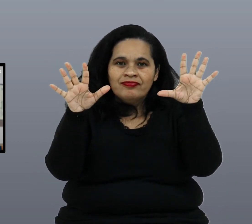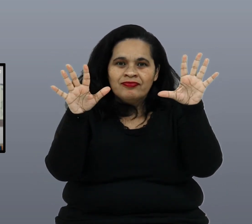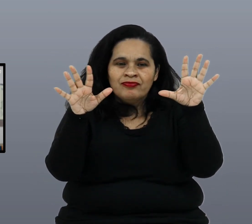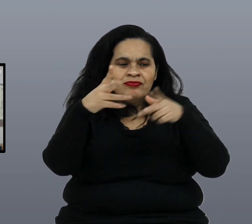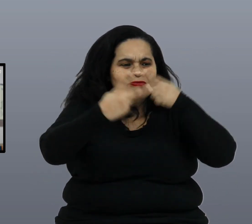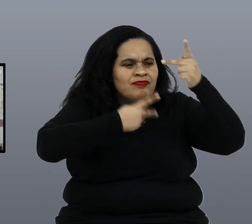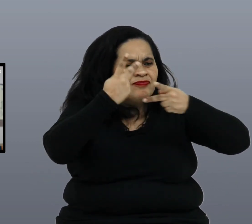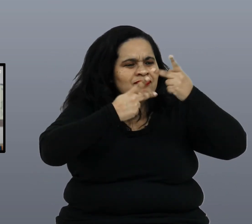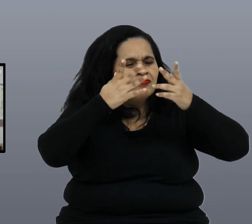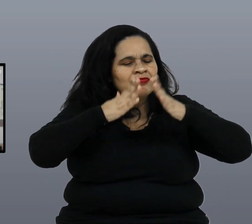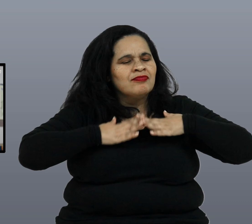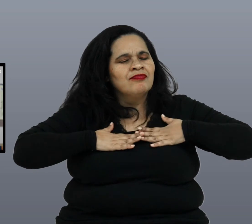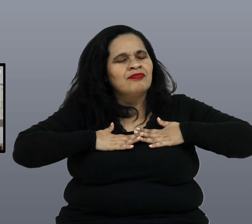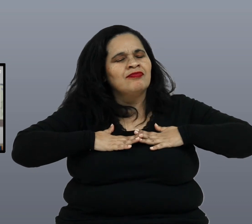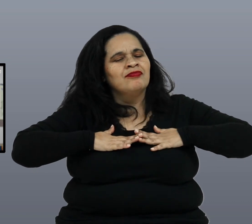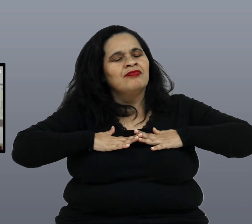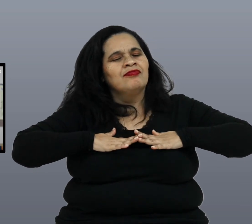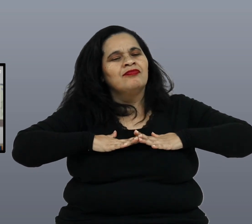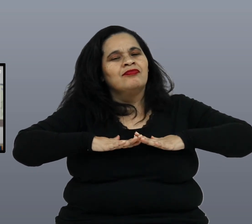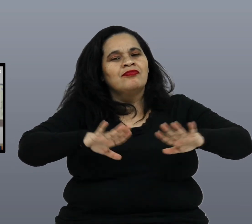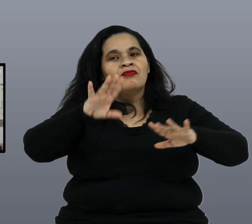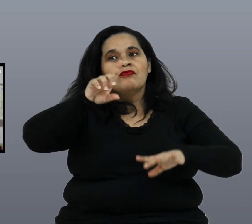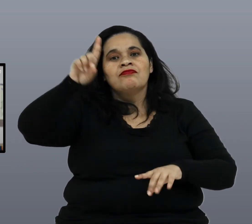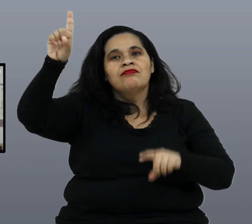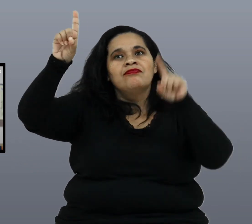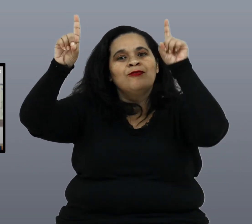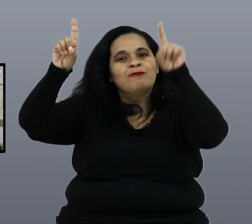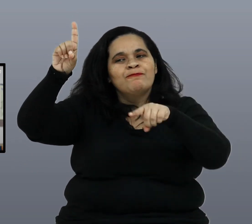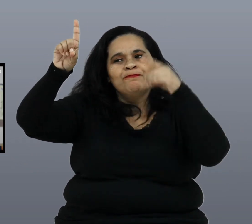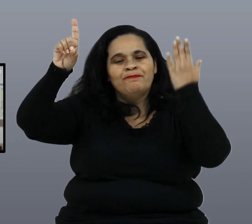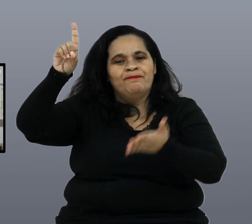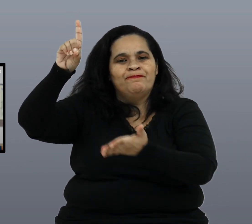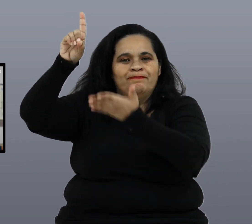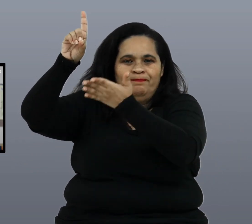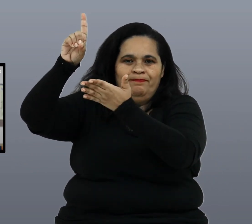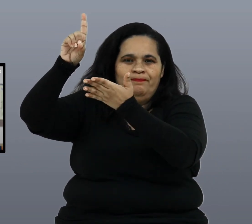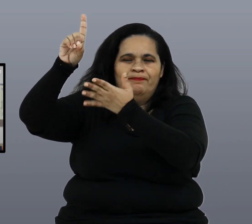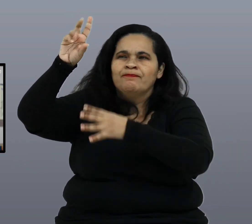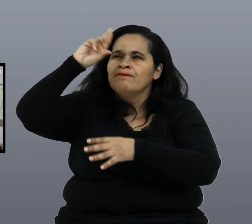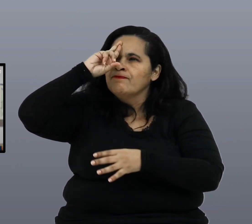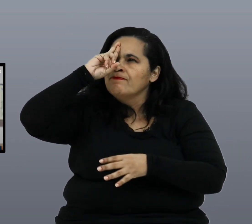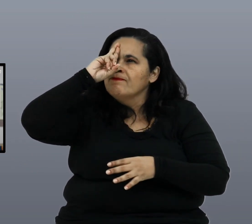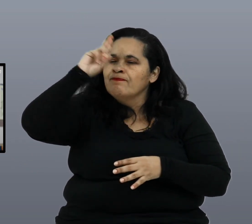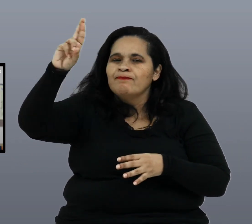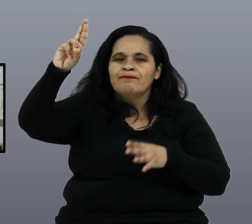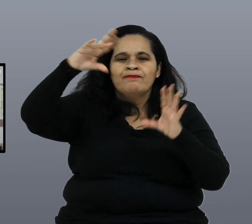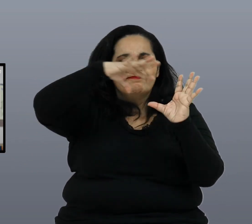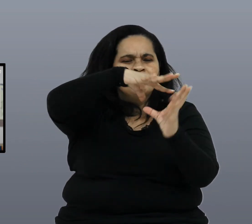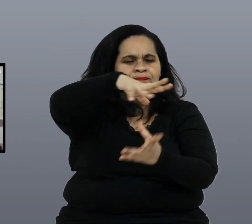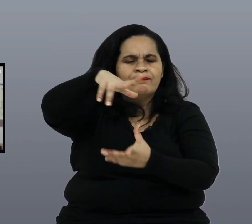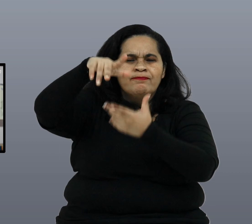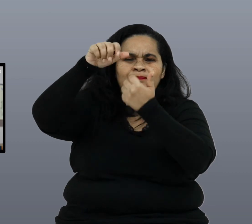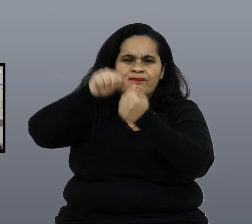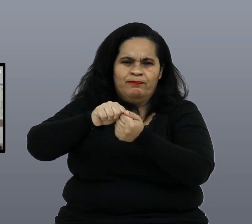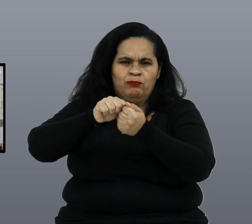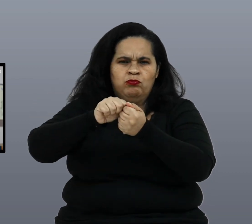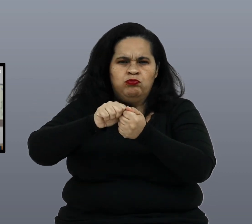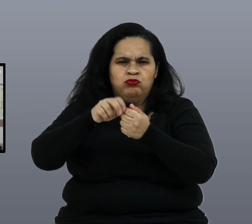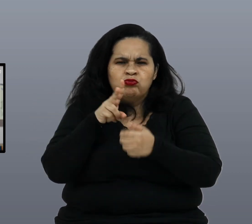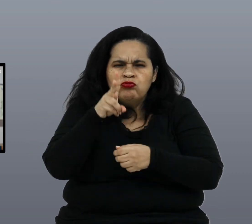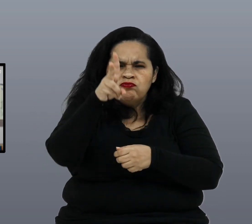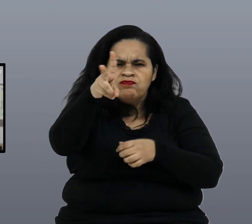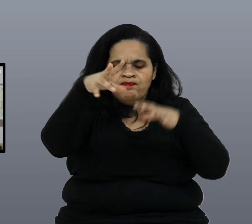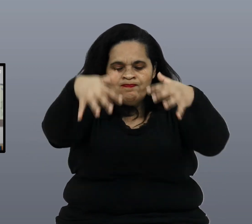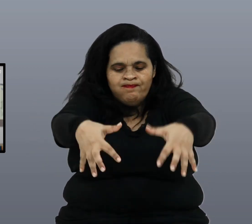desespere, Deus continua sendo Deus, Deus continua sendo Senhor da história, Ele continua sentado